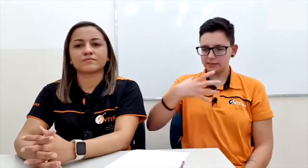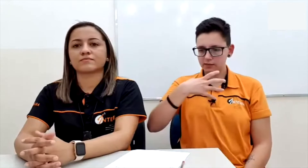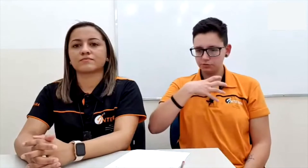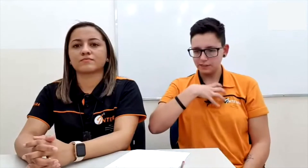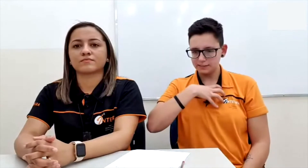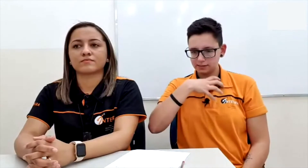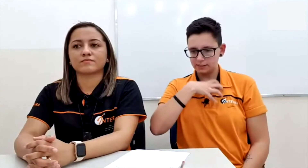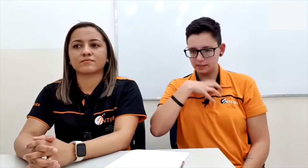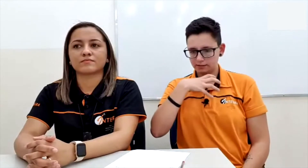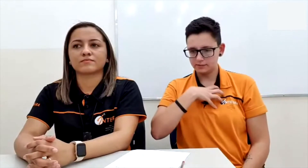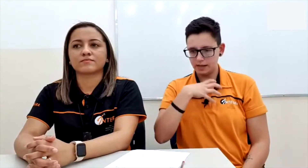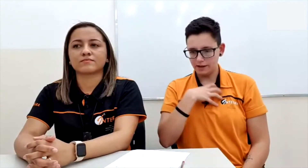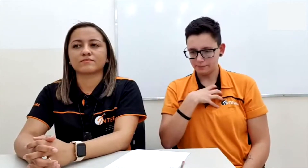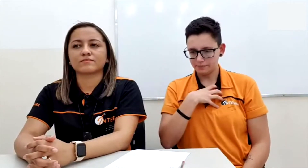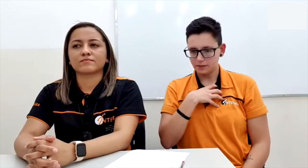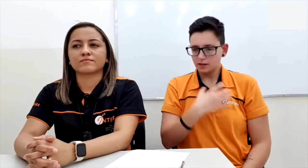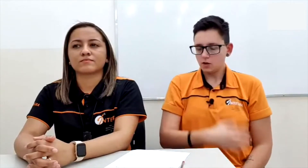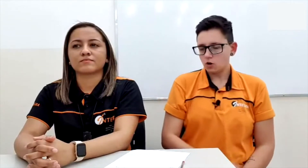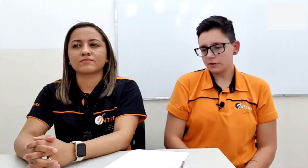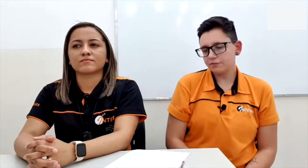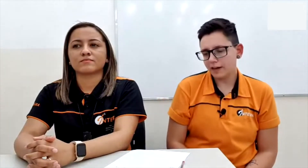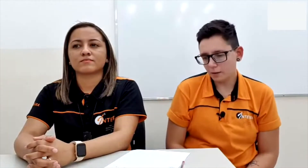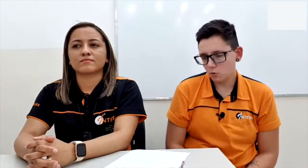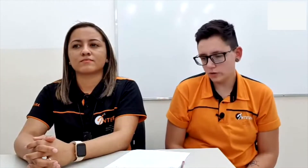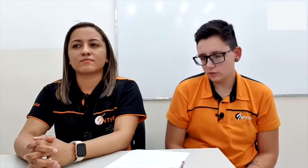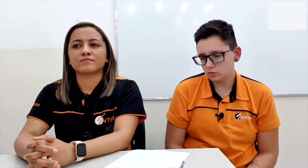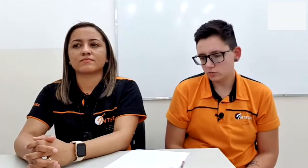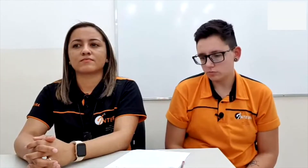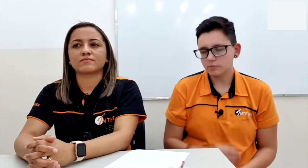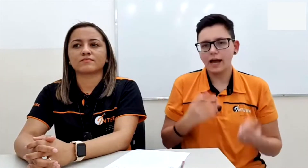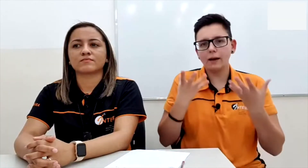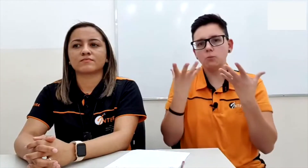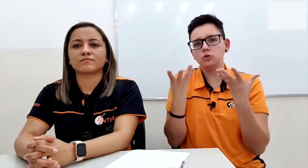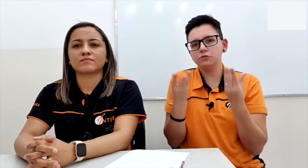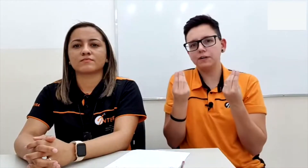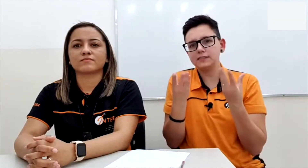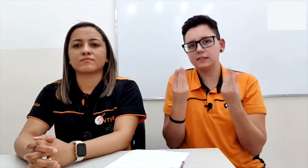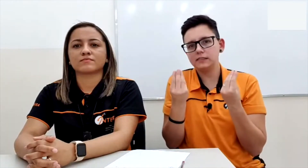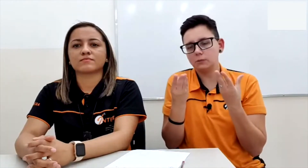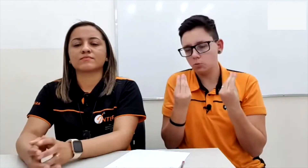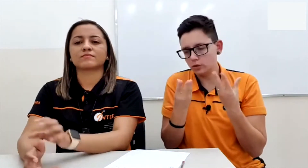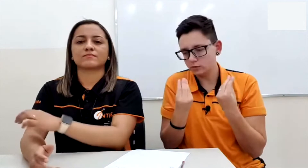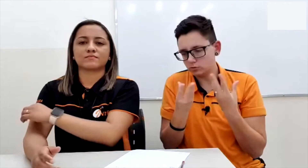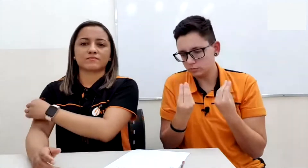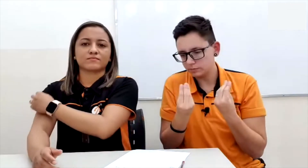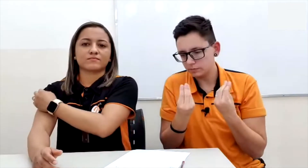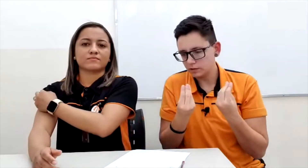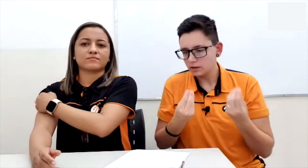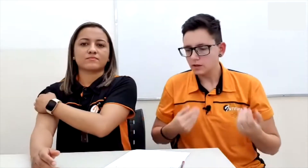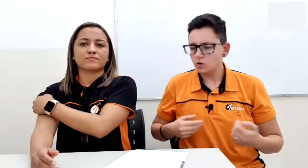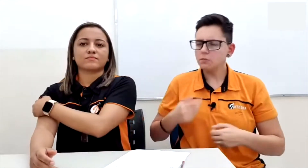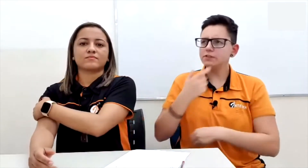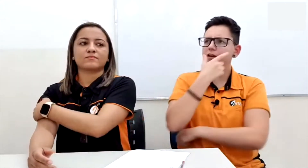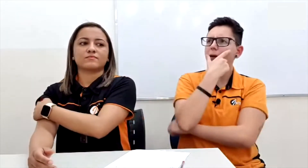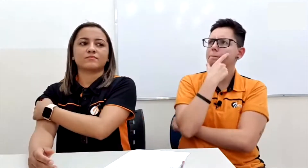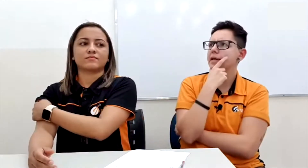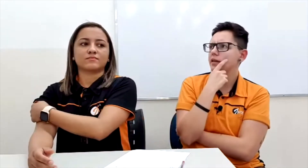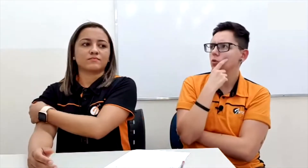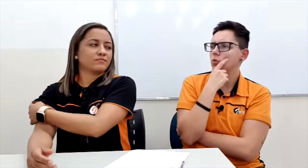sinto faz assim, tá. Como que fala muito? Ah, muito faz assim, muito. Como que fala pelo?